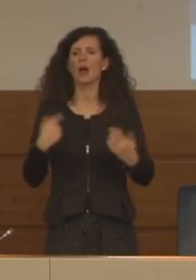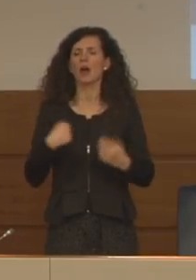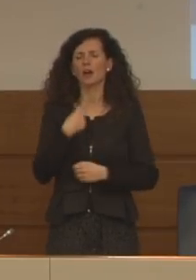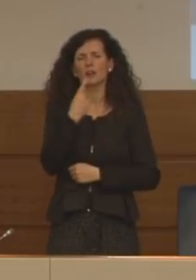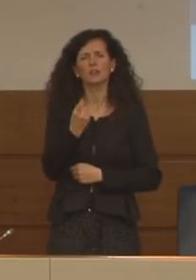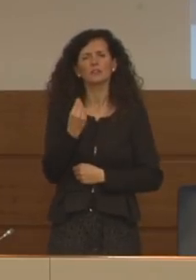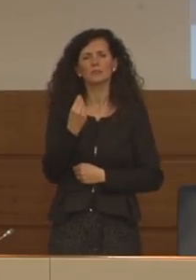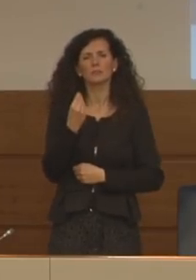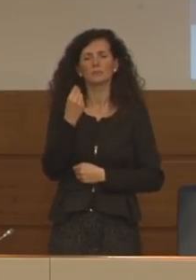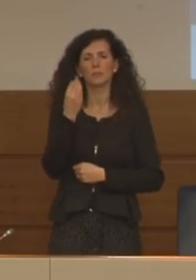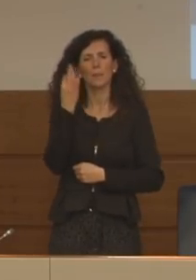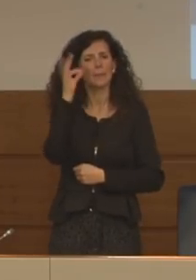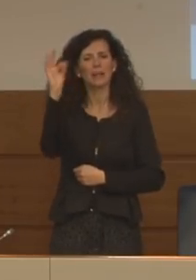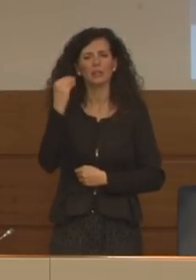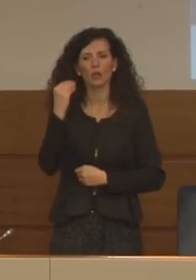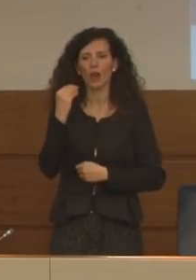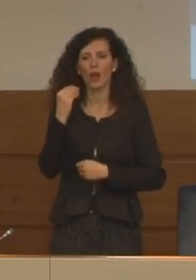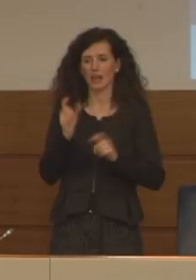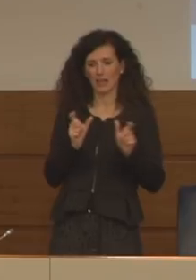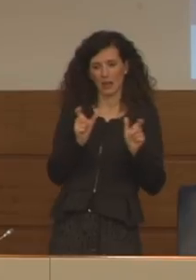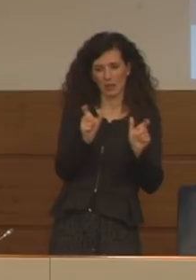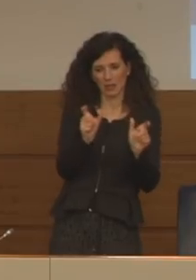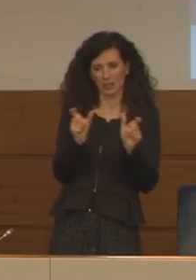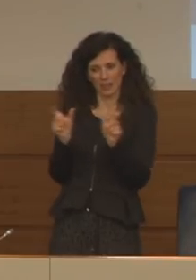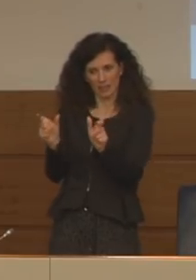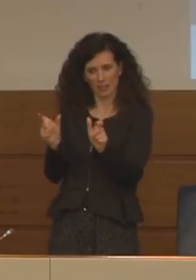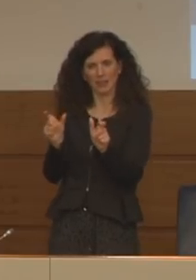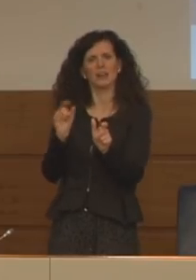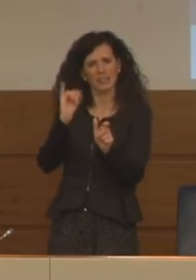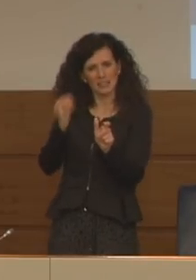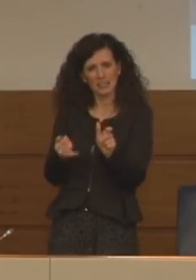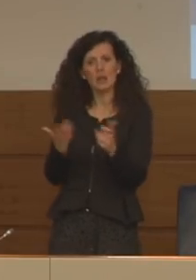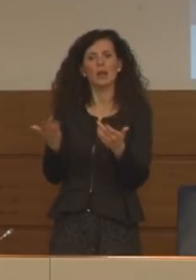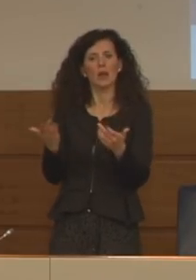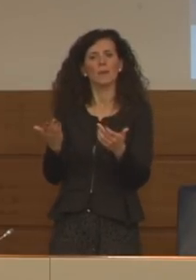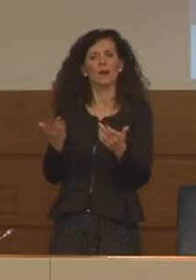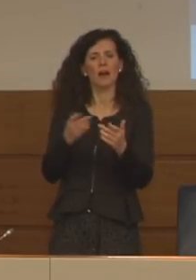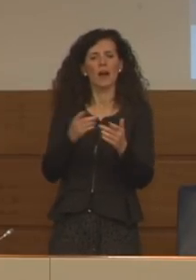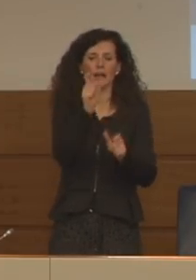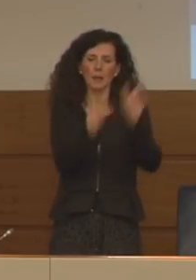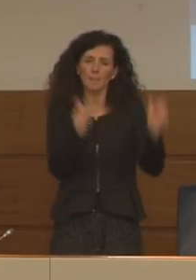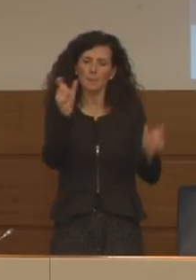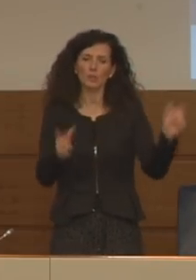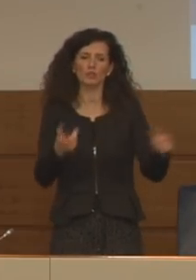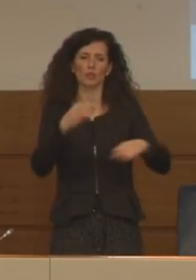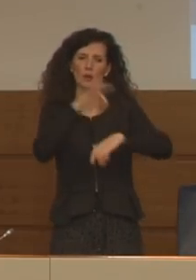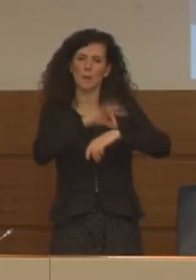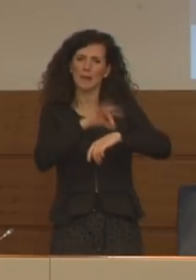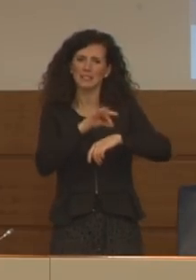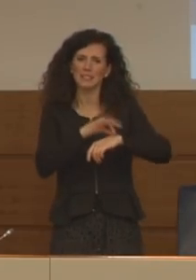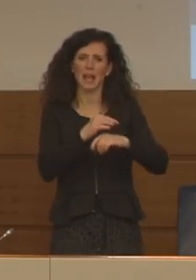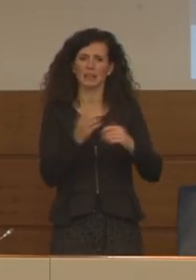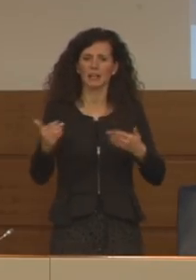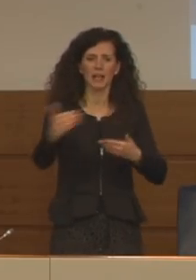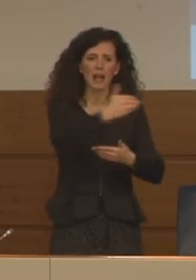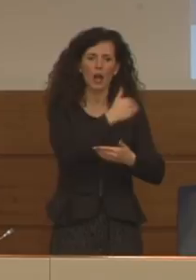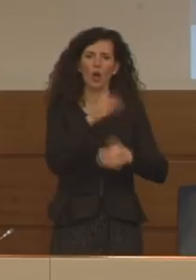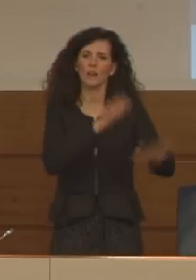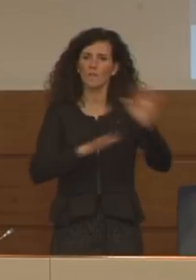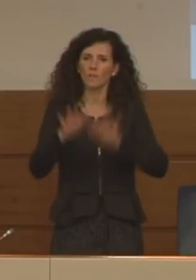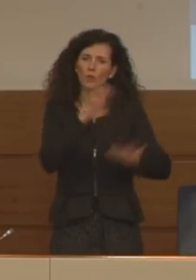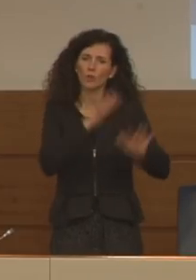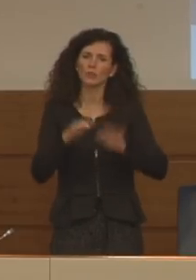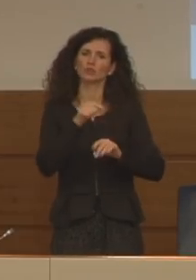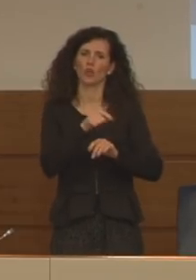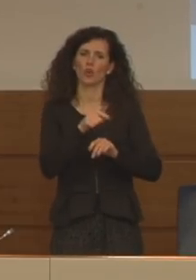di contenimento mi riferisco anche alla classificazione dei casi anche la raccolta di dati anche la messa alla condivisione